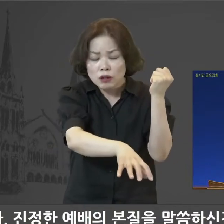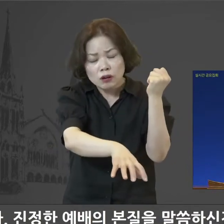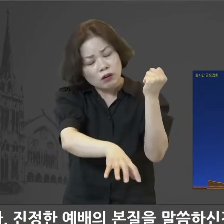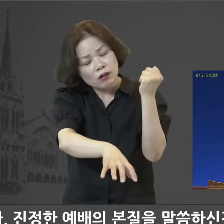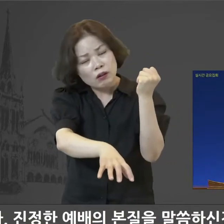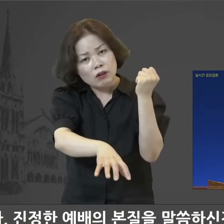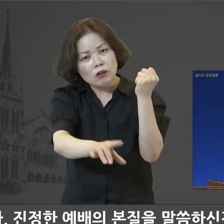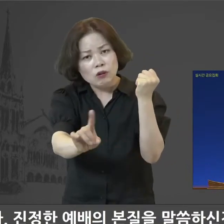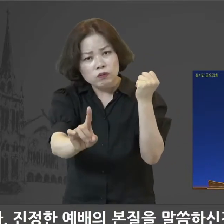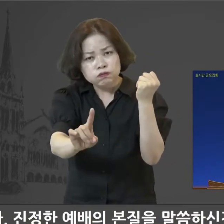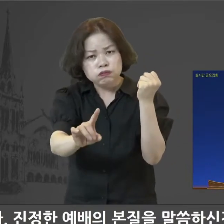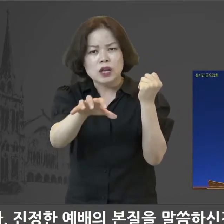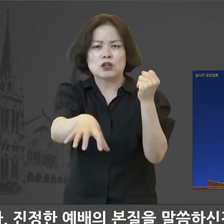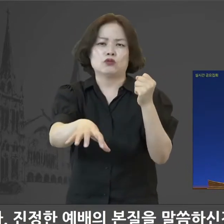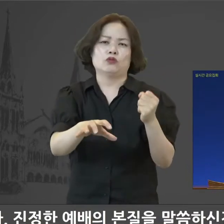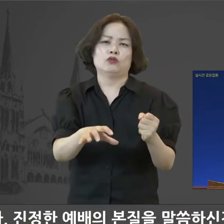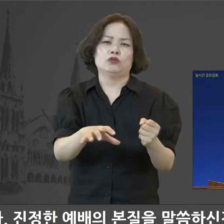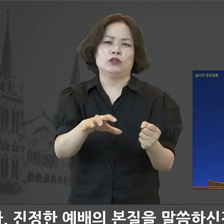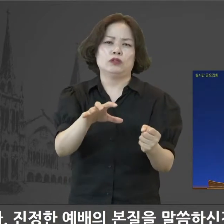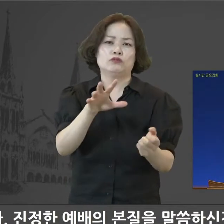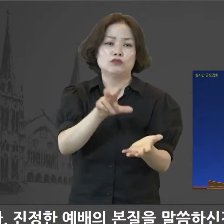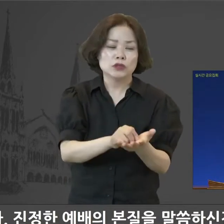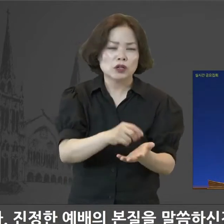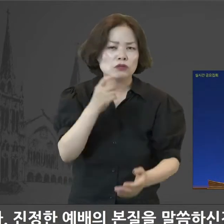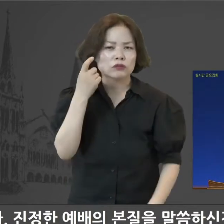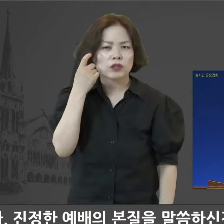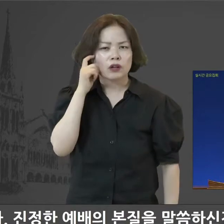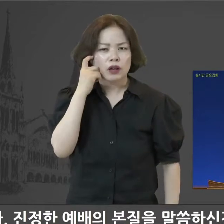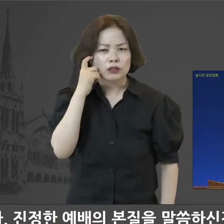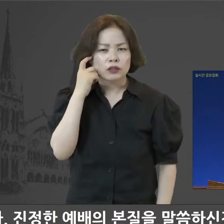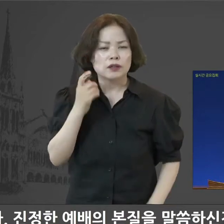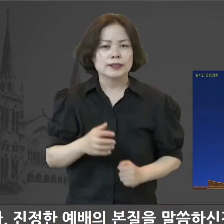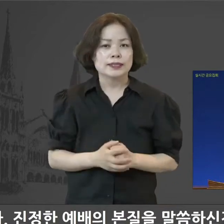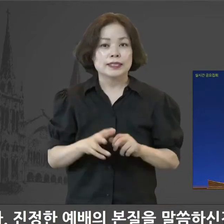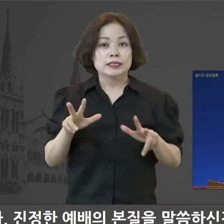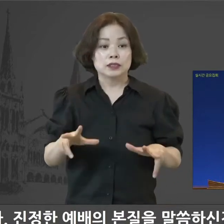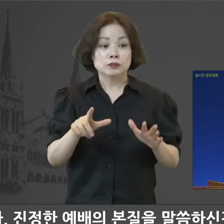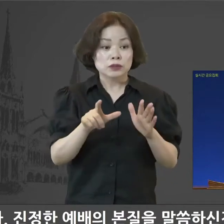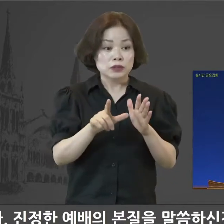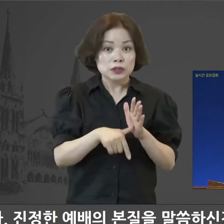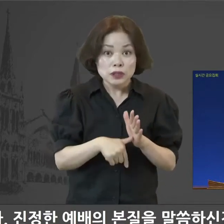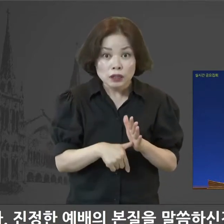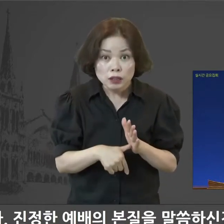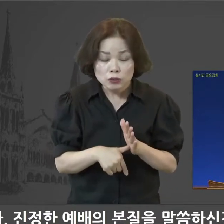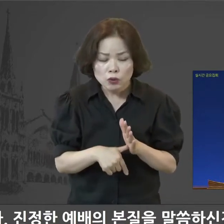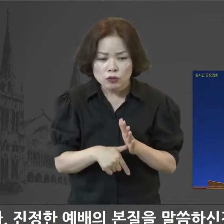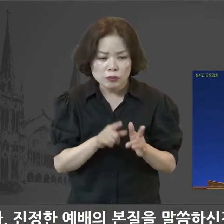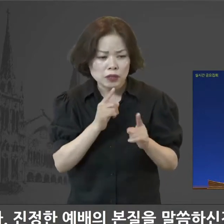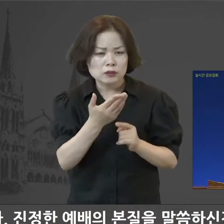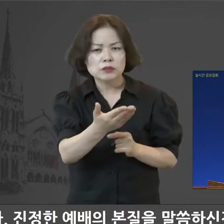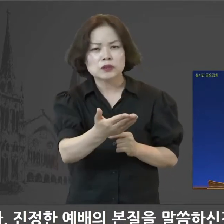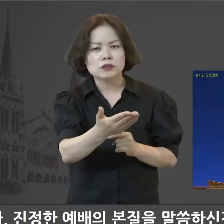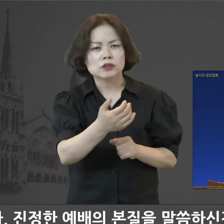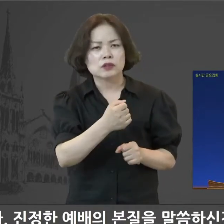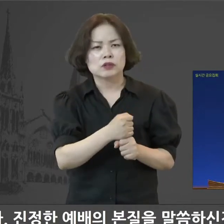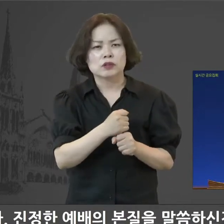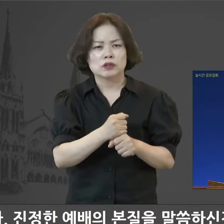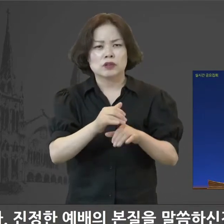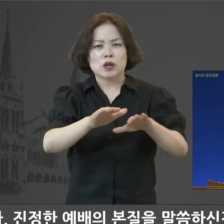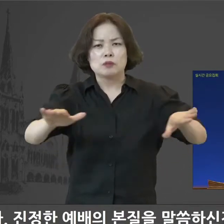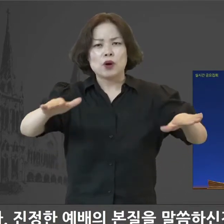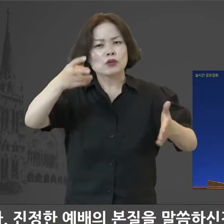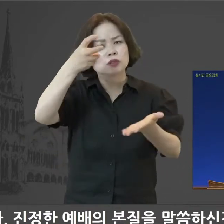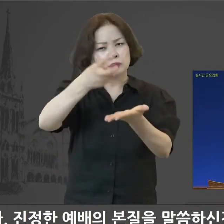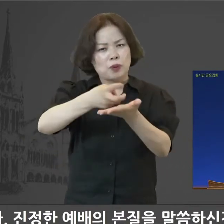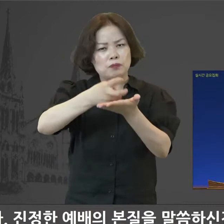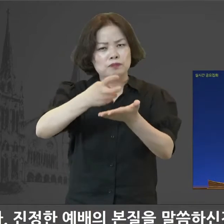했더니 이게 참 이해가 잘 안 되는 거죠. 그러니까 지금 이 순간도 제가 이 얘기를 하고 본격적으로 평등법 얘기를 할 텐데,